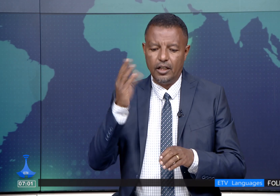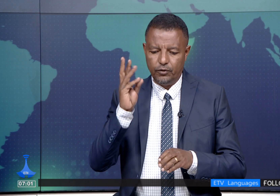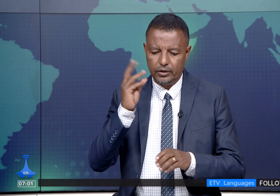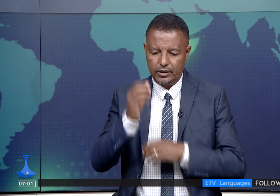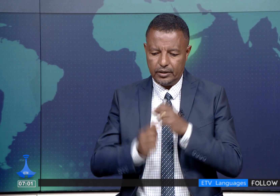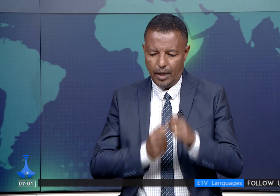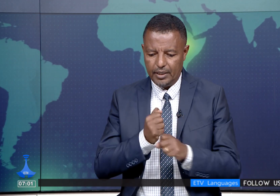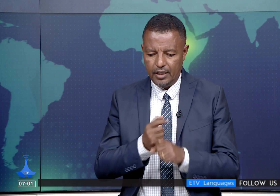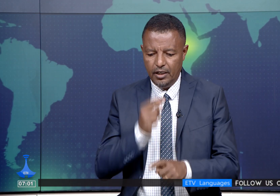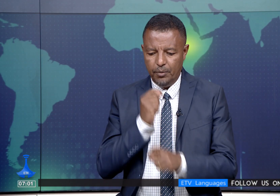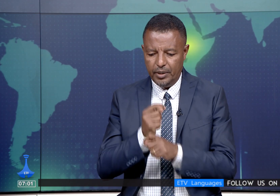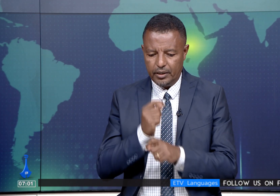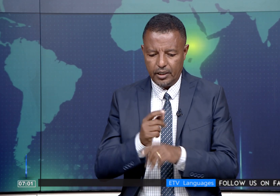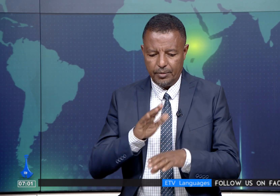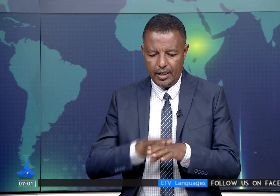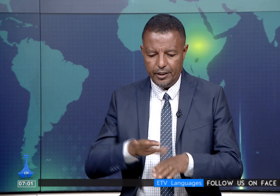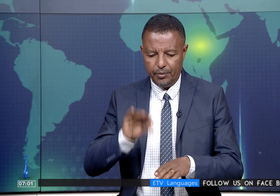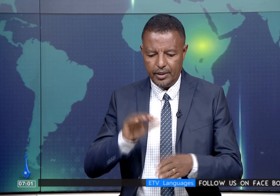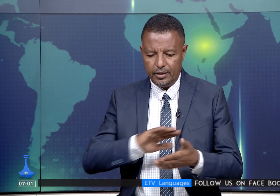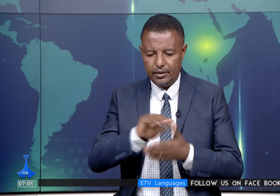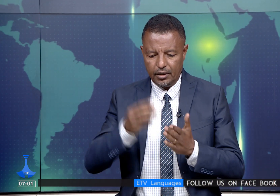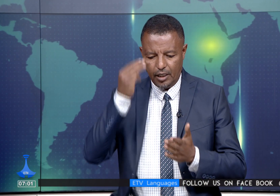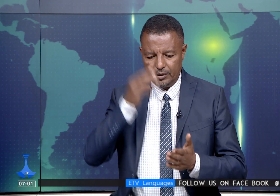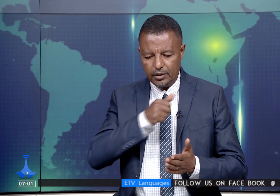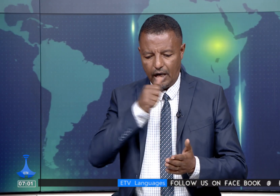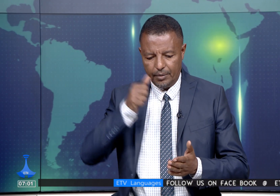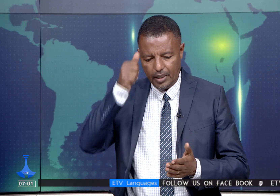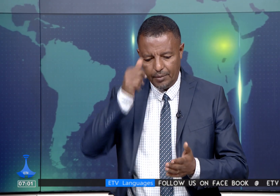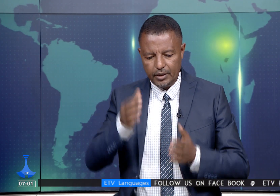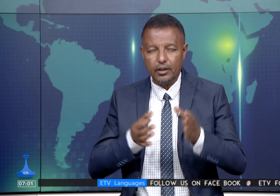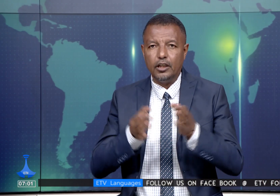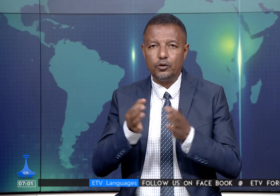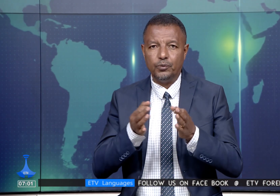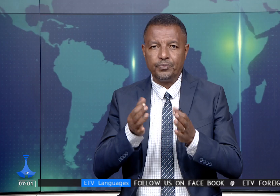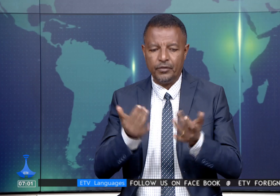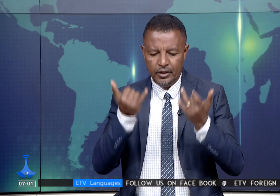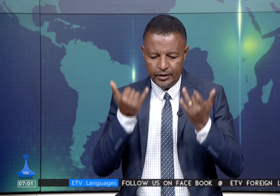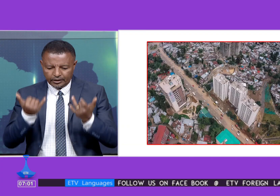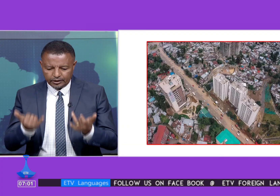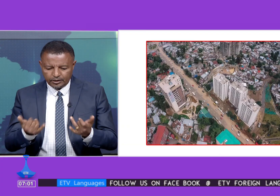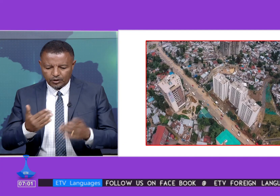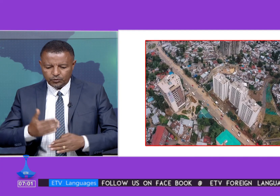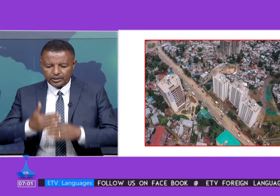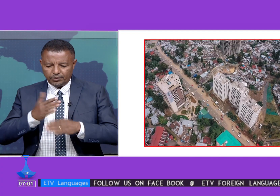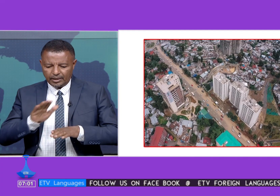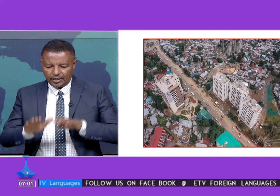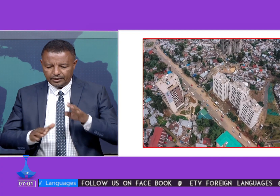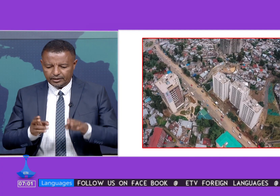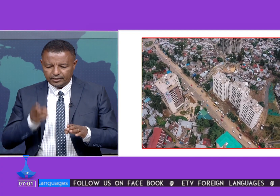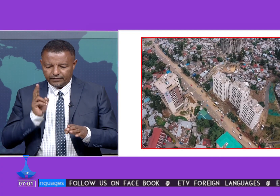ላለፉት 6 ዓመታት በተግባር ላይ እንደሚገኝ ጠቅላይ ሚኒስትር አብይ አህመድ ገለጹ። የዘንድሮው የግንባታ ሂደት